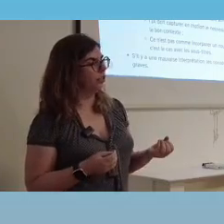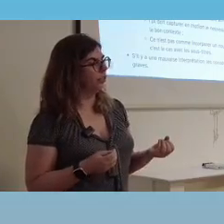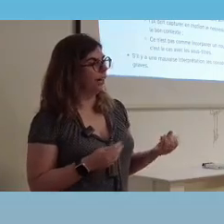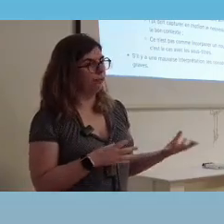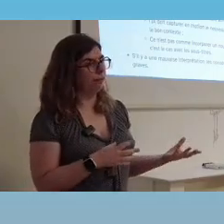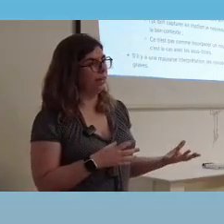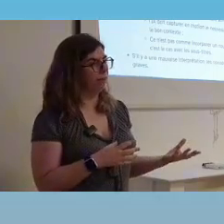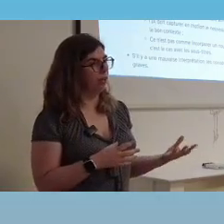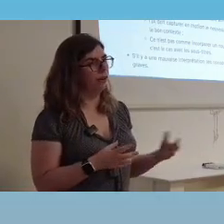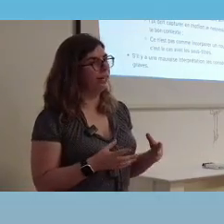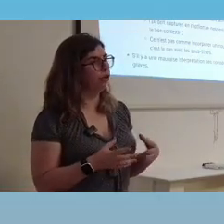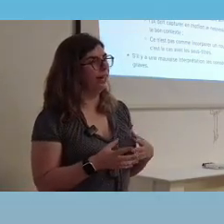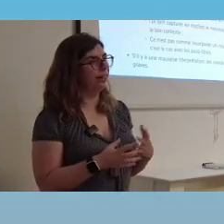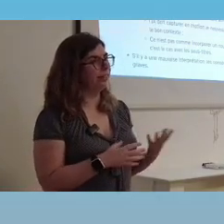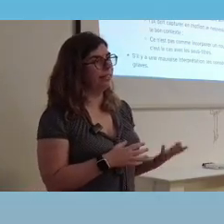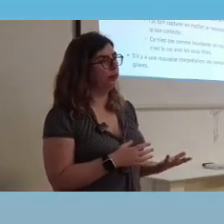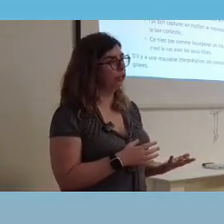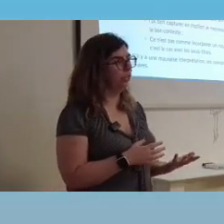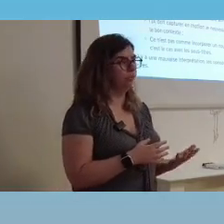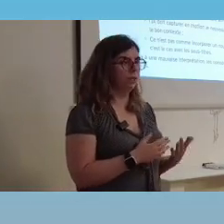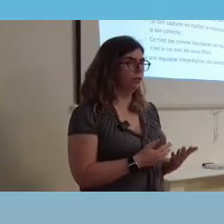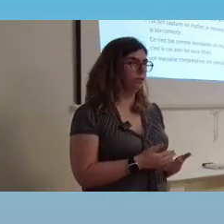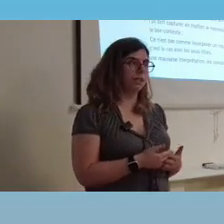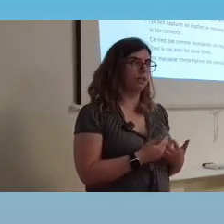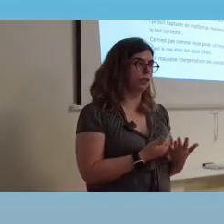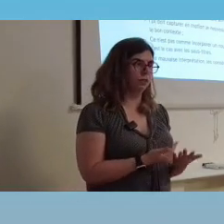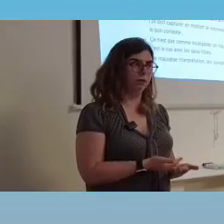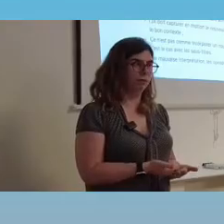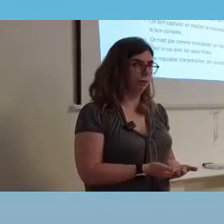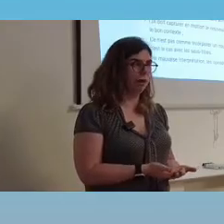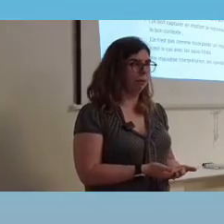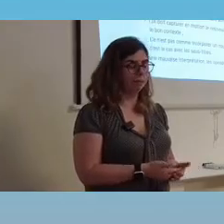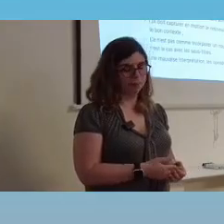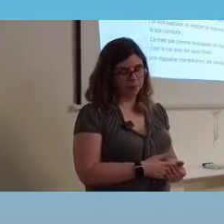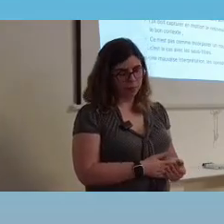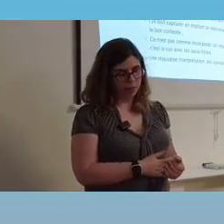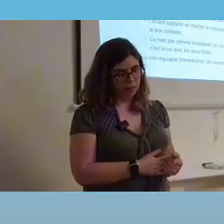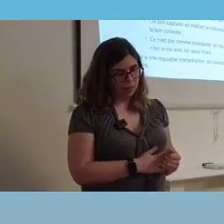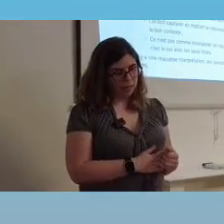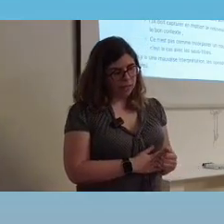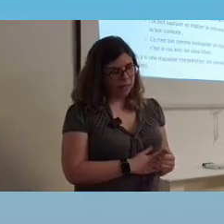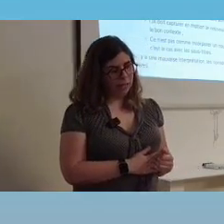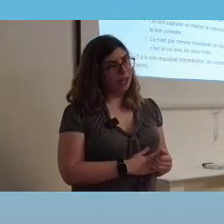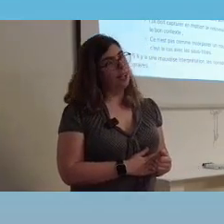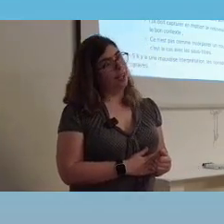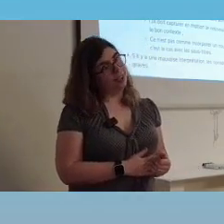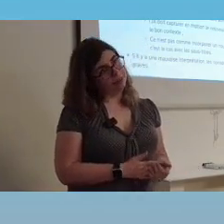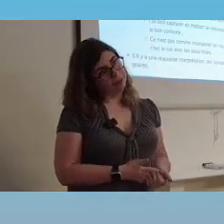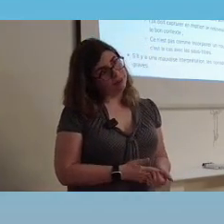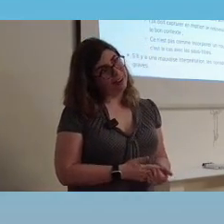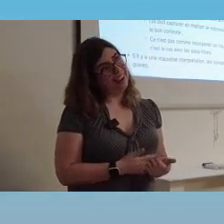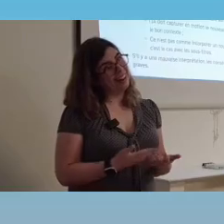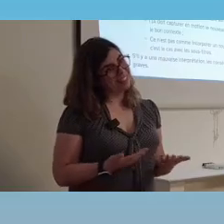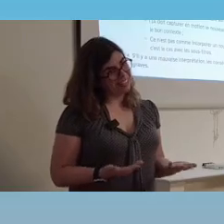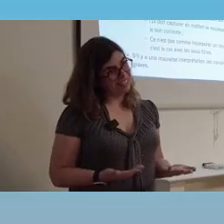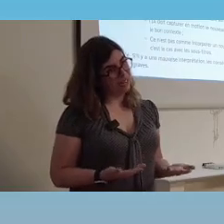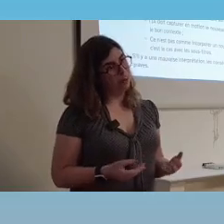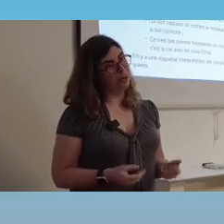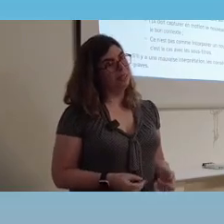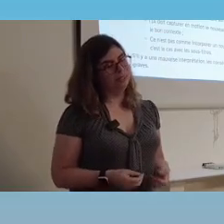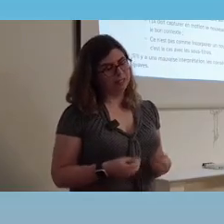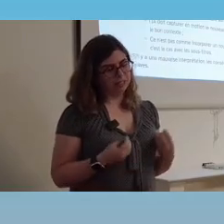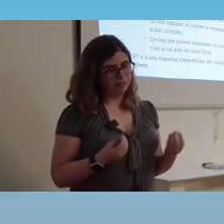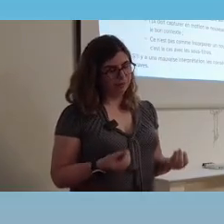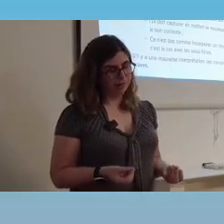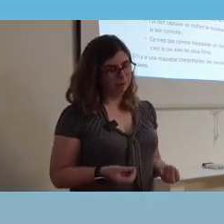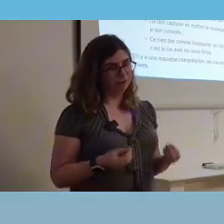c'est juste l'alphabet, en être la théologie. Mais non, ça ne suffit pas. Et en effet, un signe, il